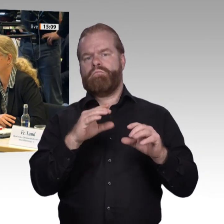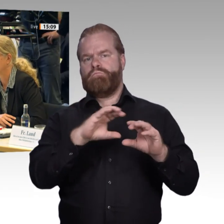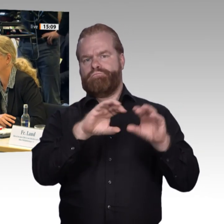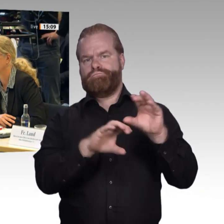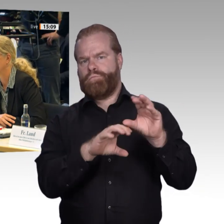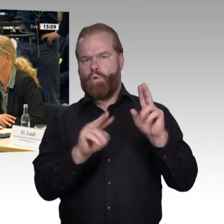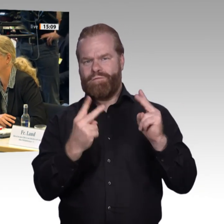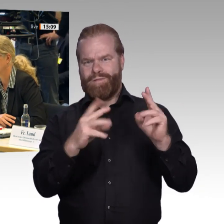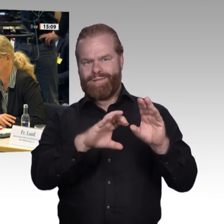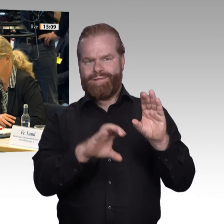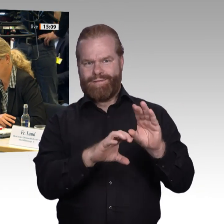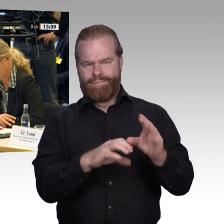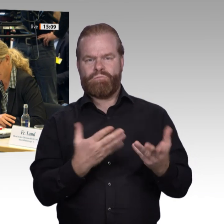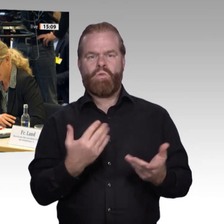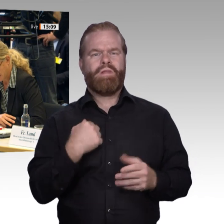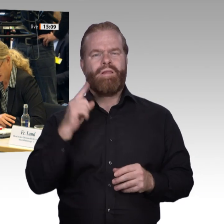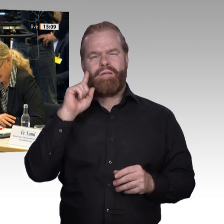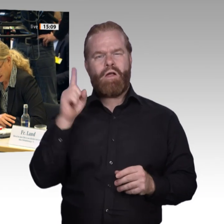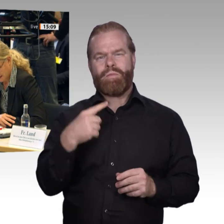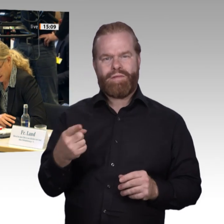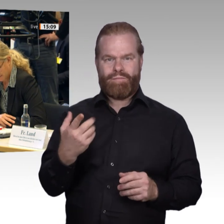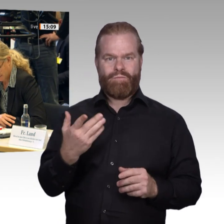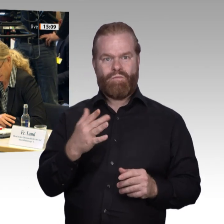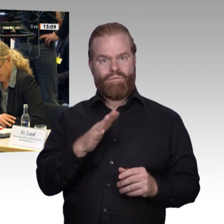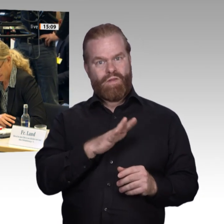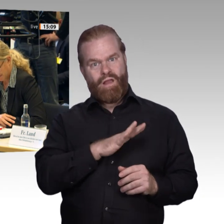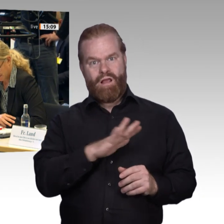die Unterhaltsherabziehung vielleicht eine bessere wäre.